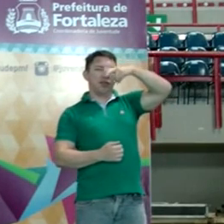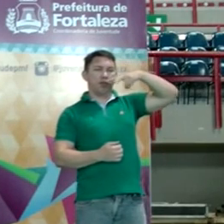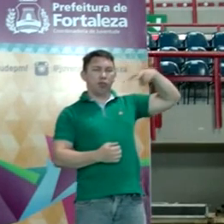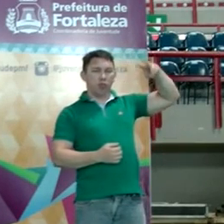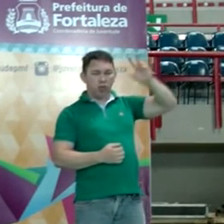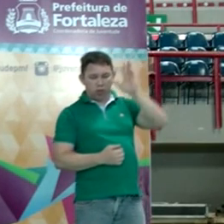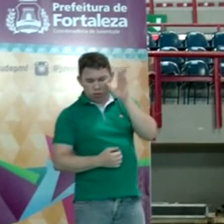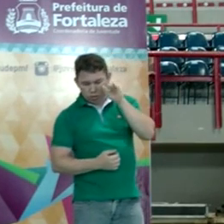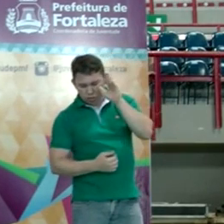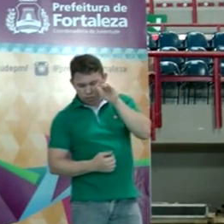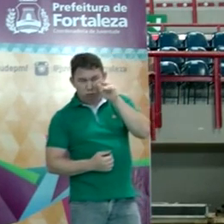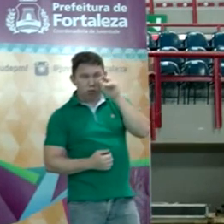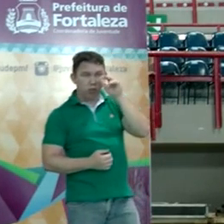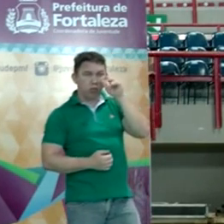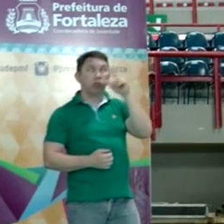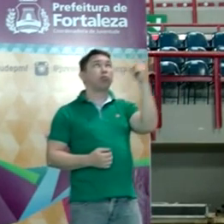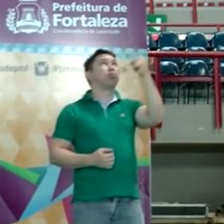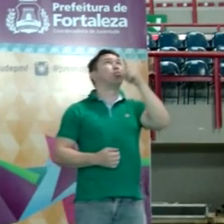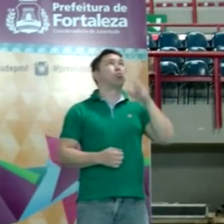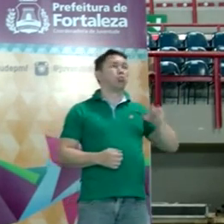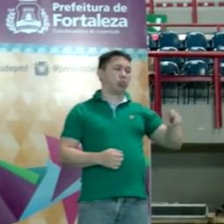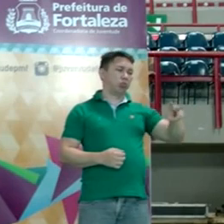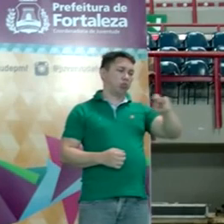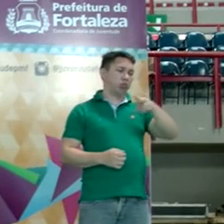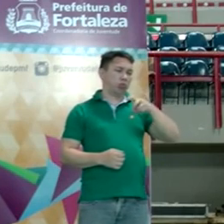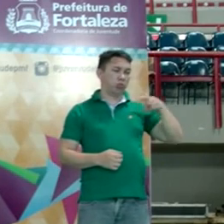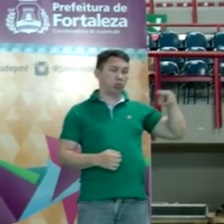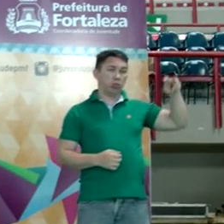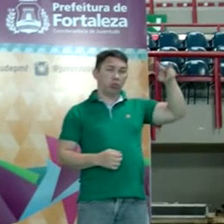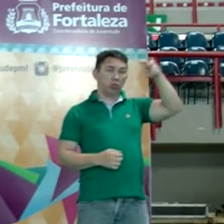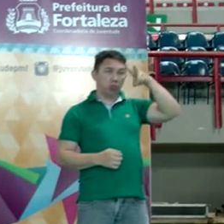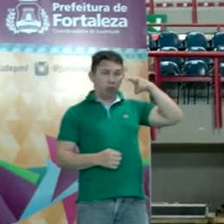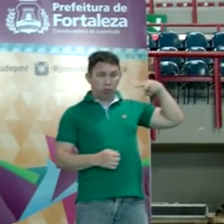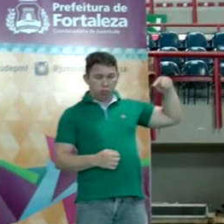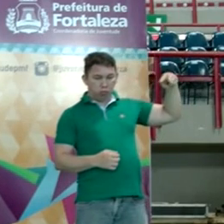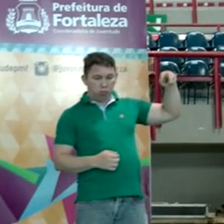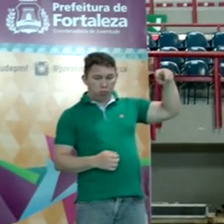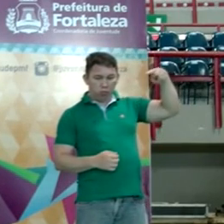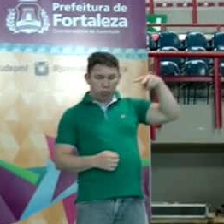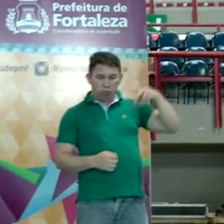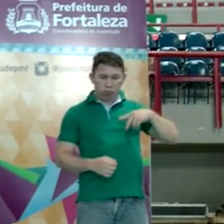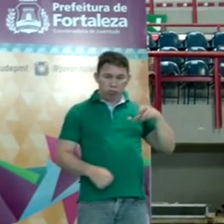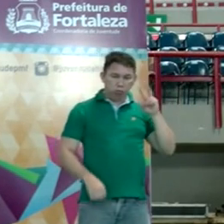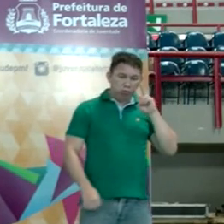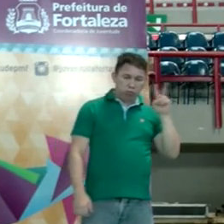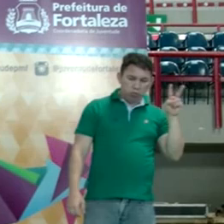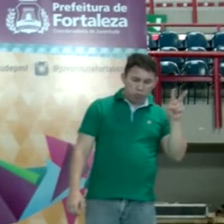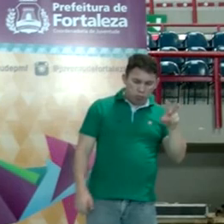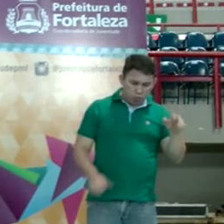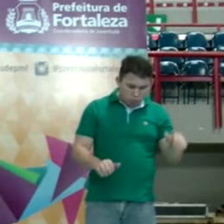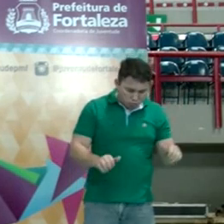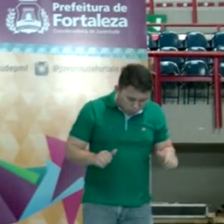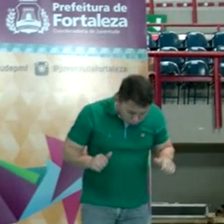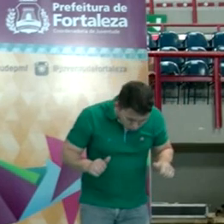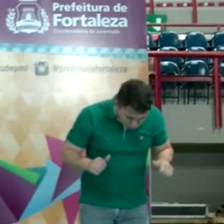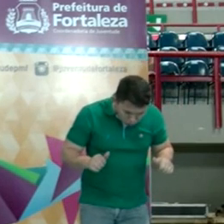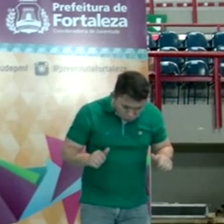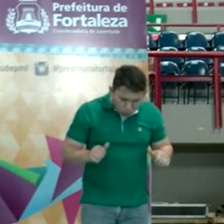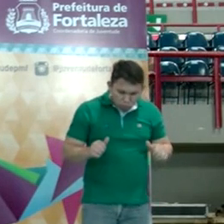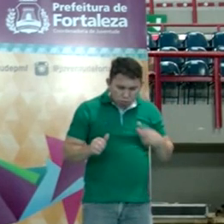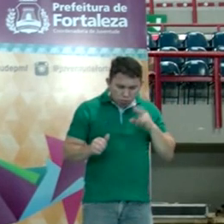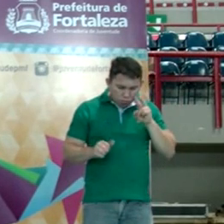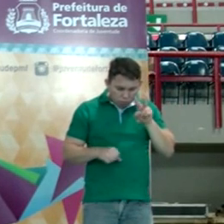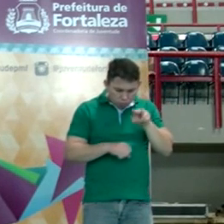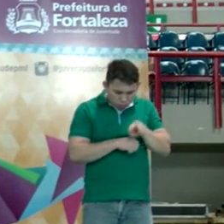lá em cima. Negócio extremamente alto, certo? O cara, quando chegou, só viu eles dois pendurados assim, dando